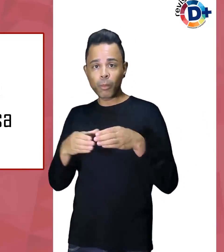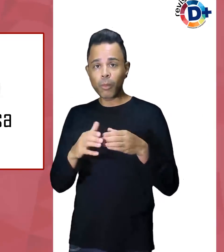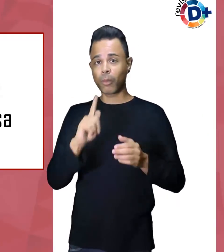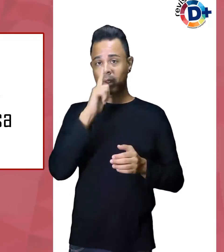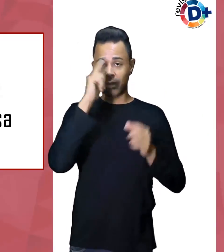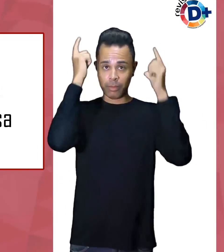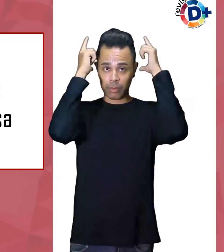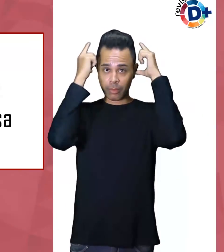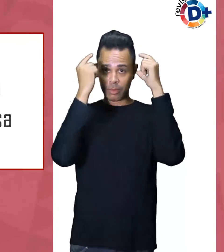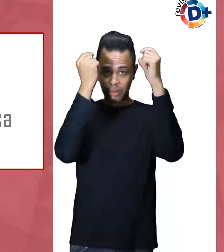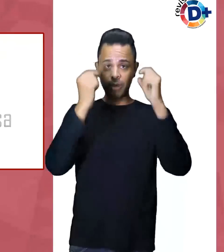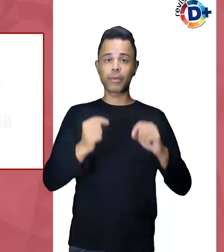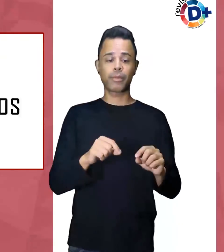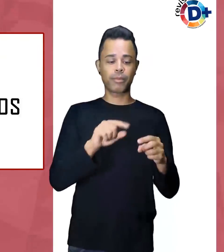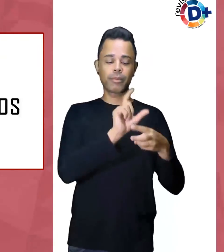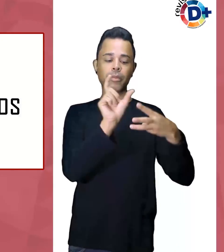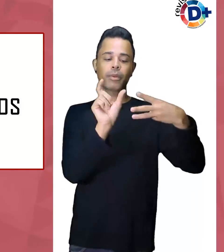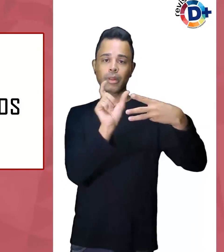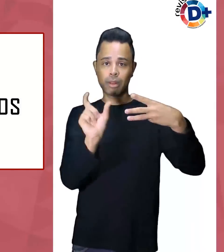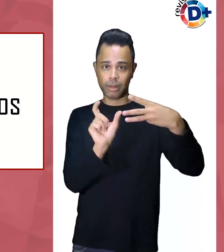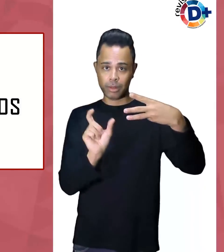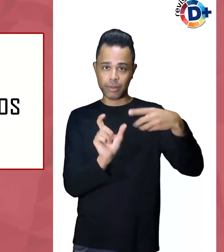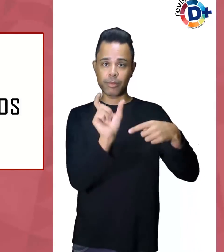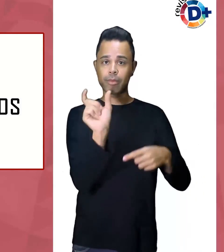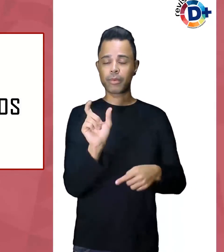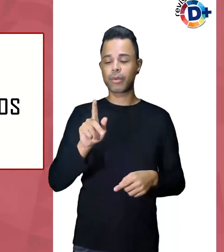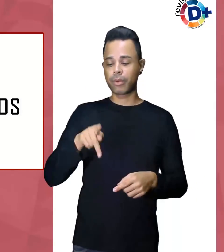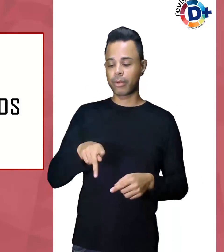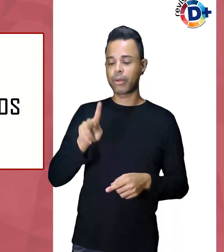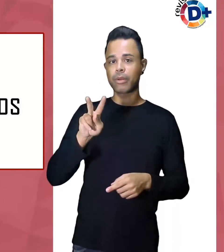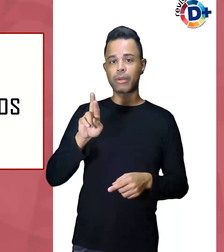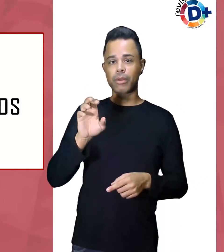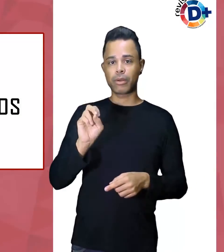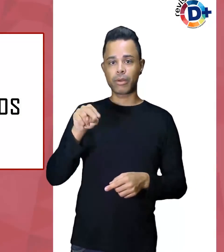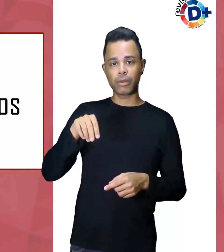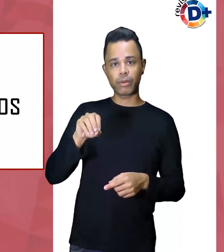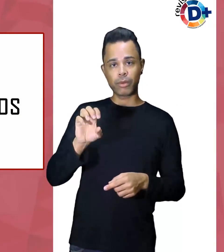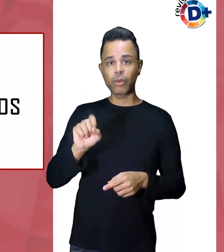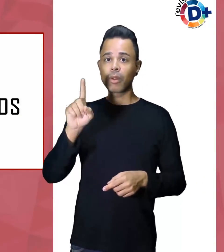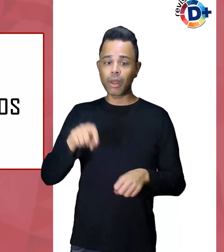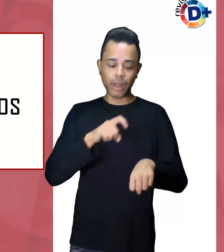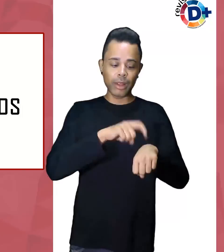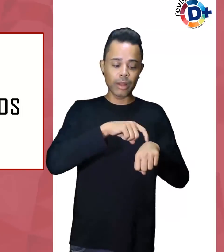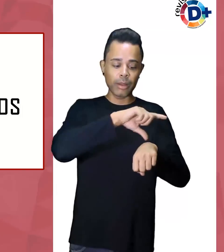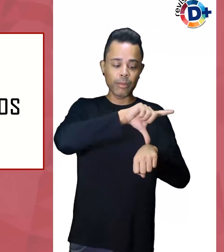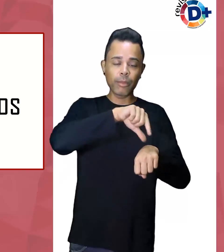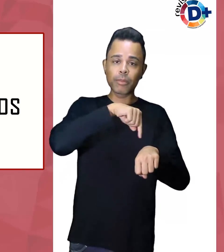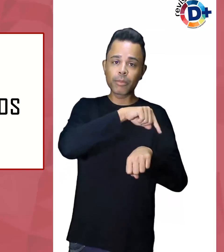Cronos, o tempo do relógio, Kairos, o momento da oportunidade, o tempo